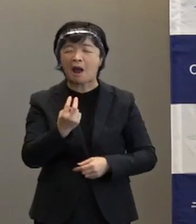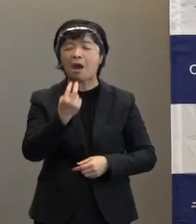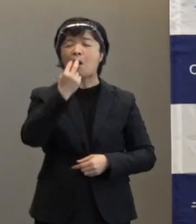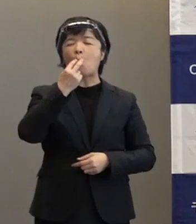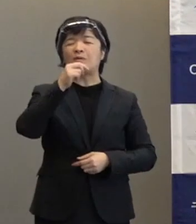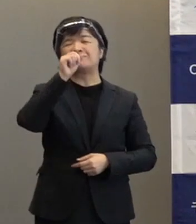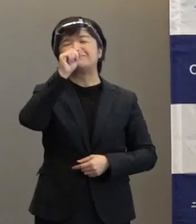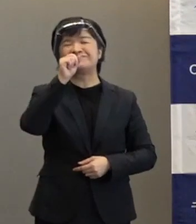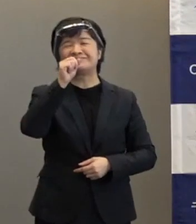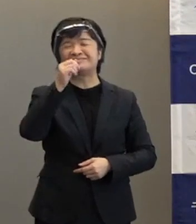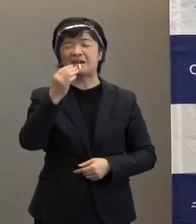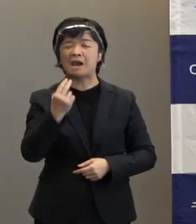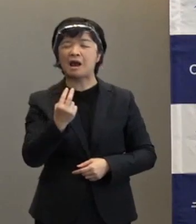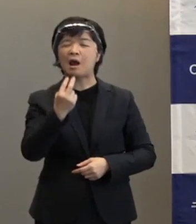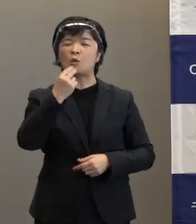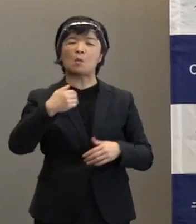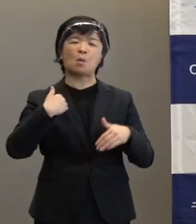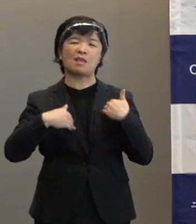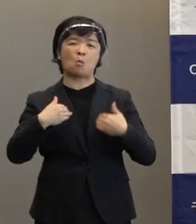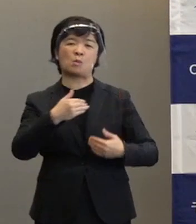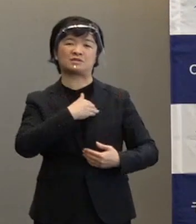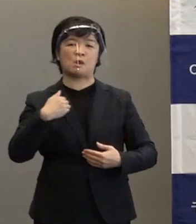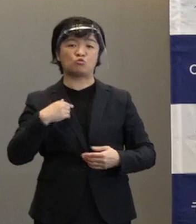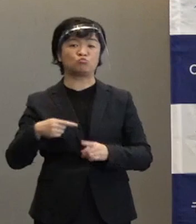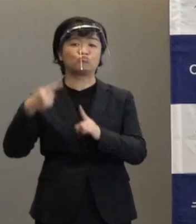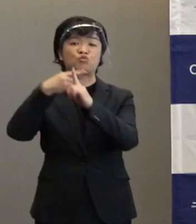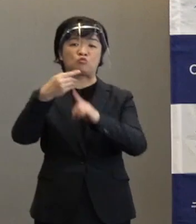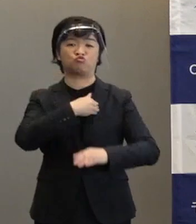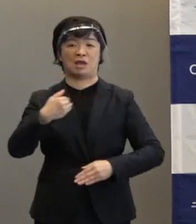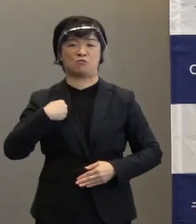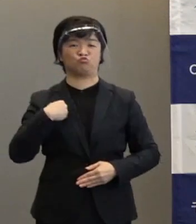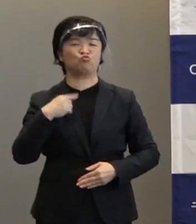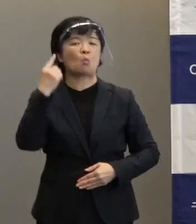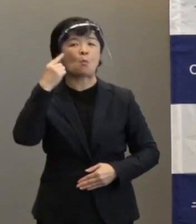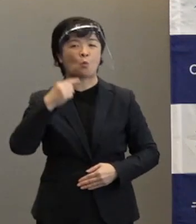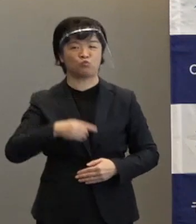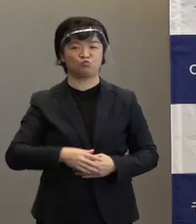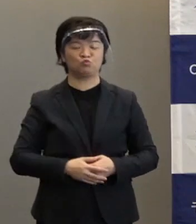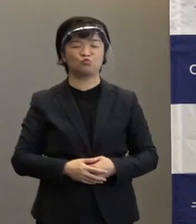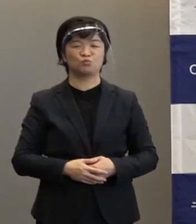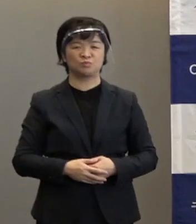まあ、香りも楽しめるようにもなるんじゃないかなとかですね、私なんか思っちゃうんですけれども、何